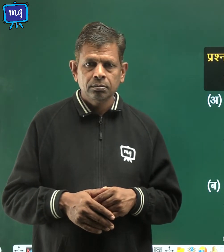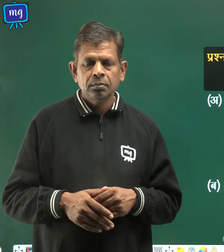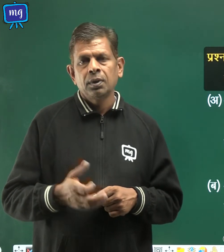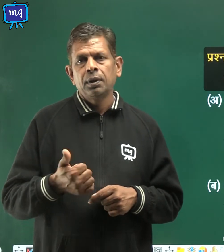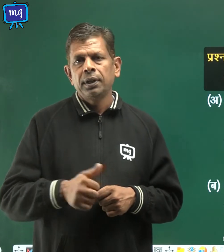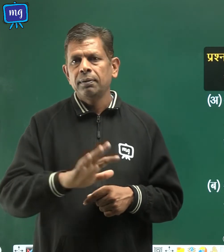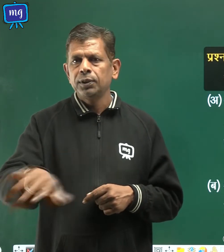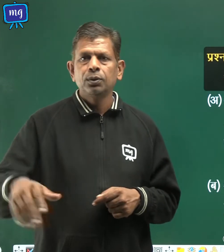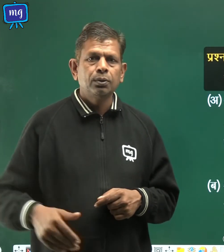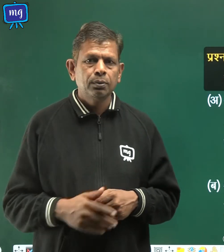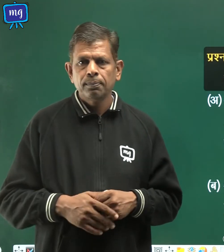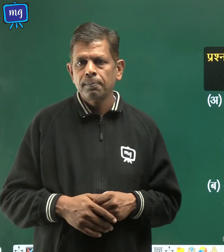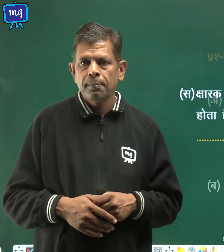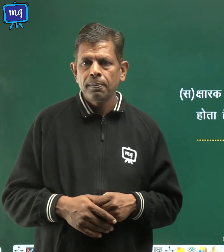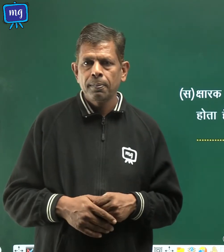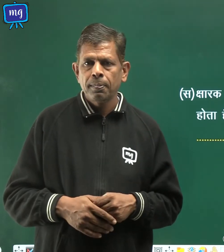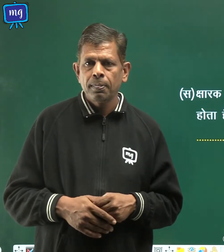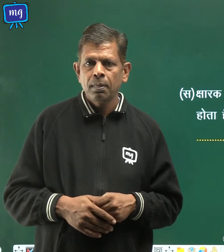ठीक है बच्चों।